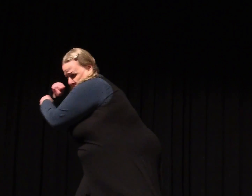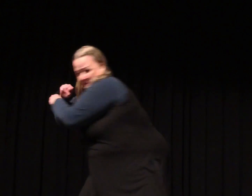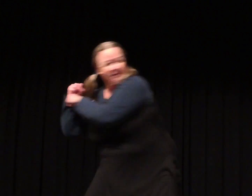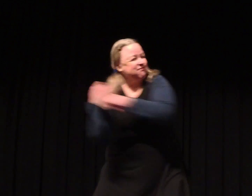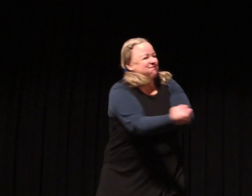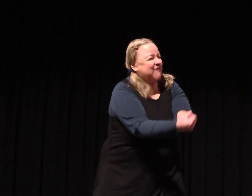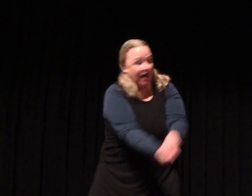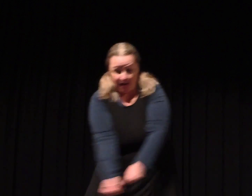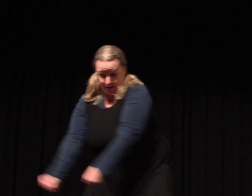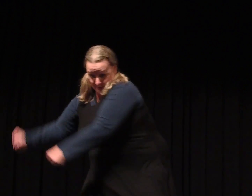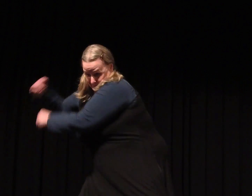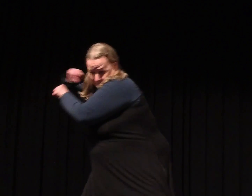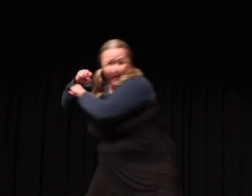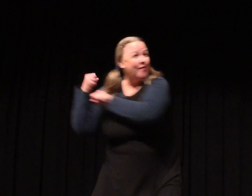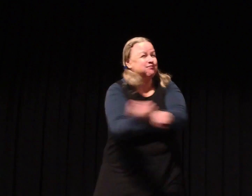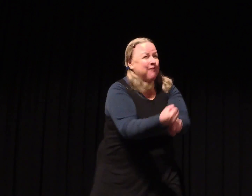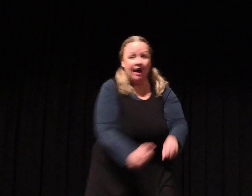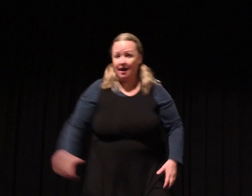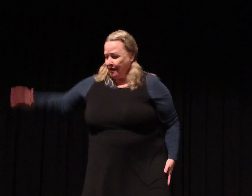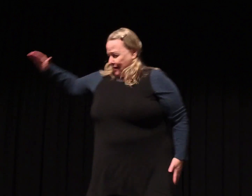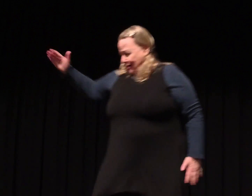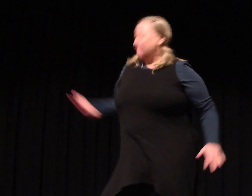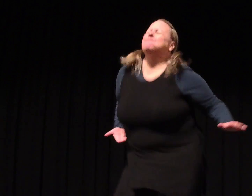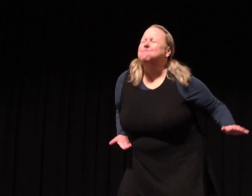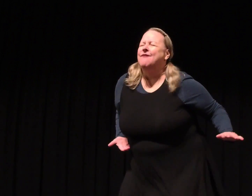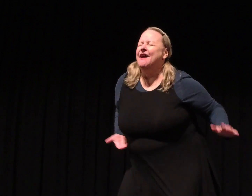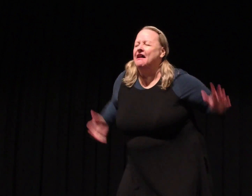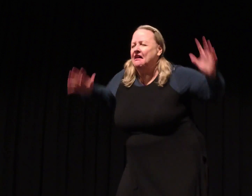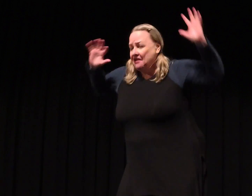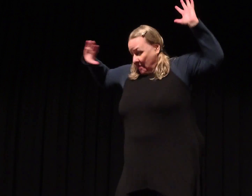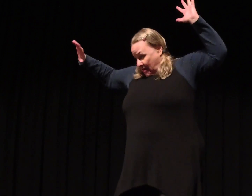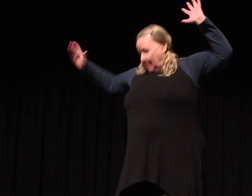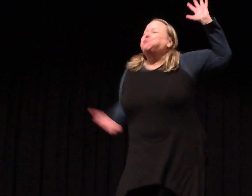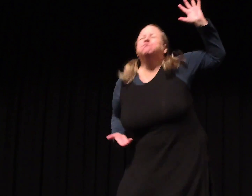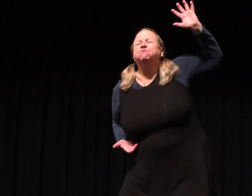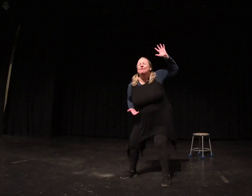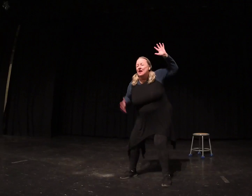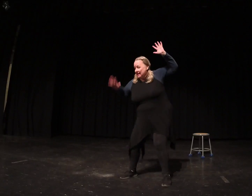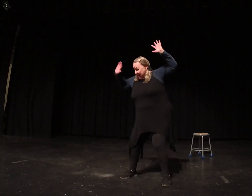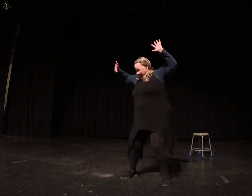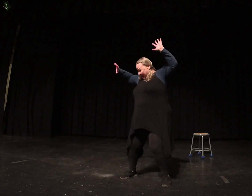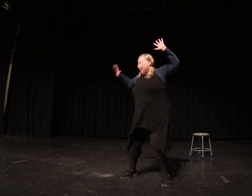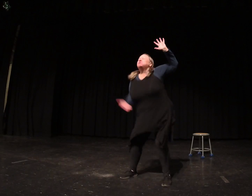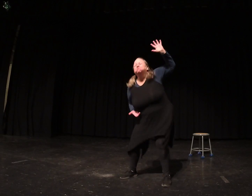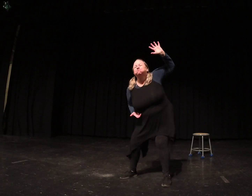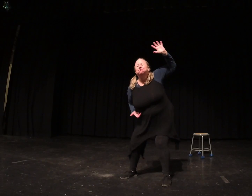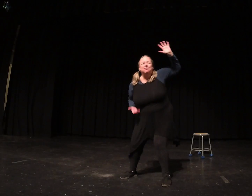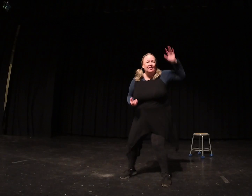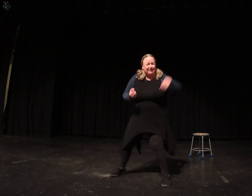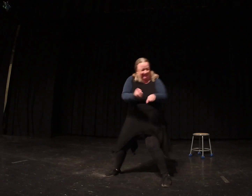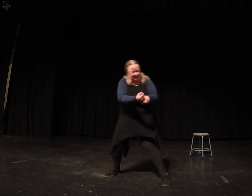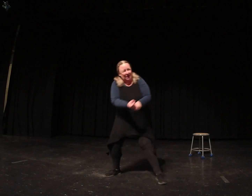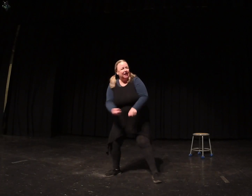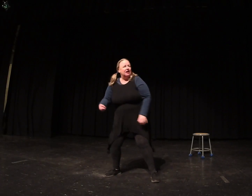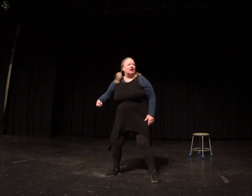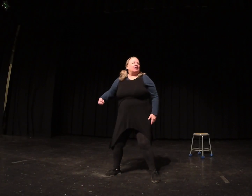OK. Tao! Tao! Oh! Aïe! Aïe! Aïe!